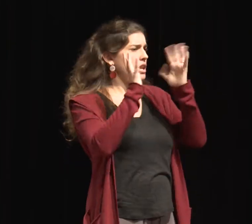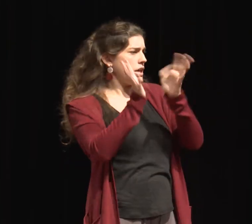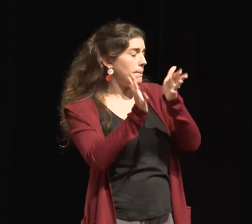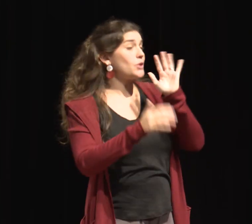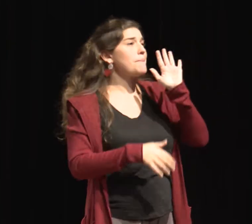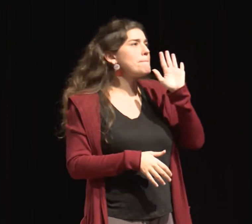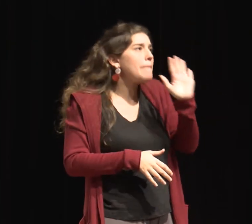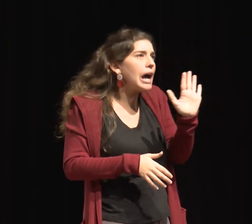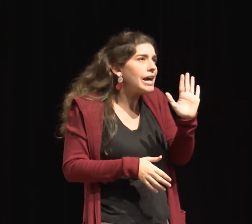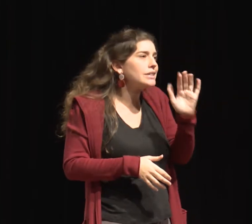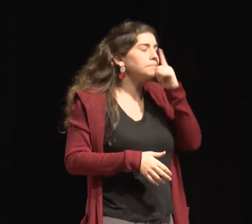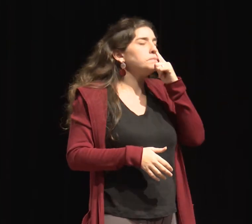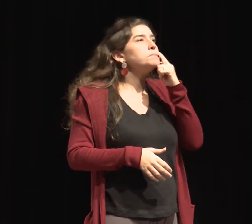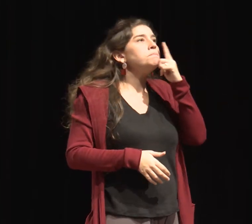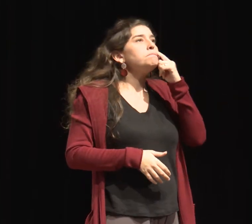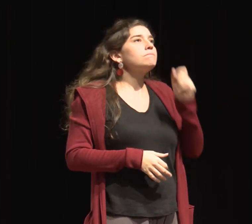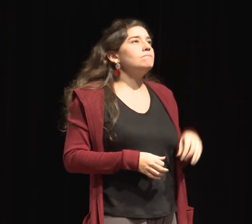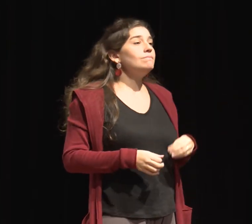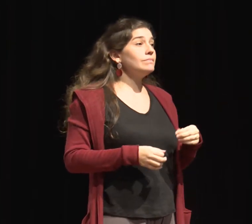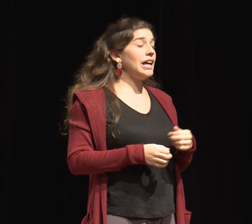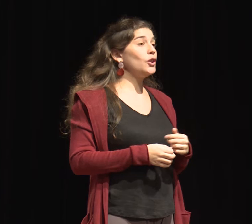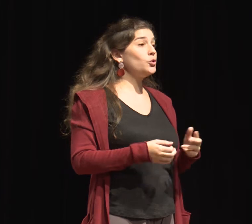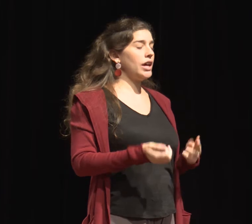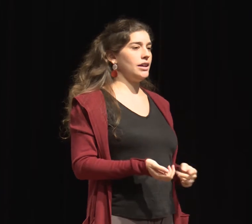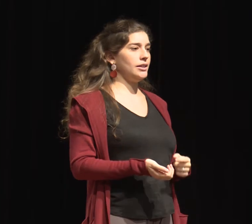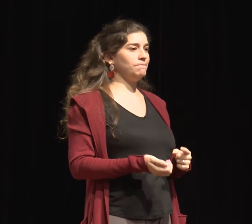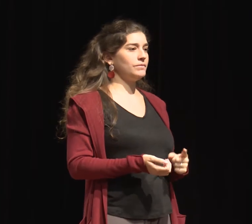o surdo sabe língua de sinais, mas